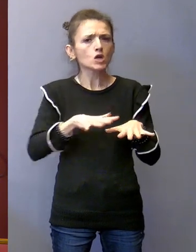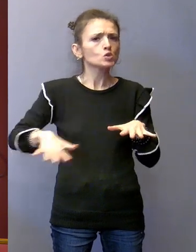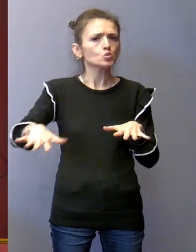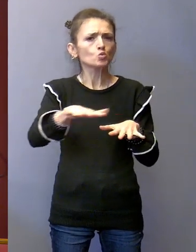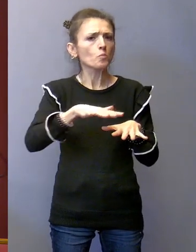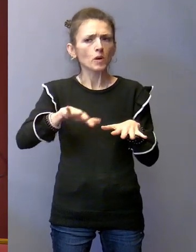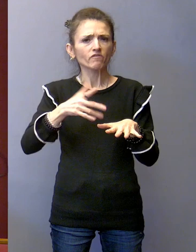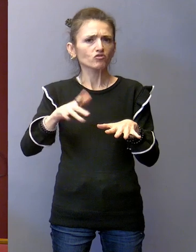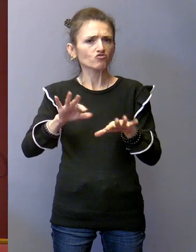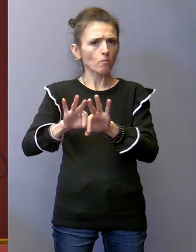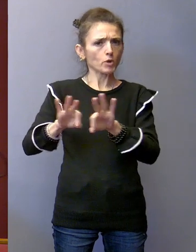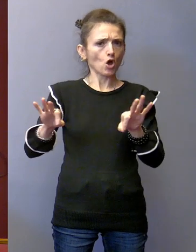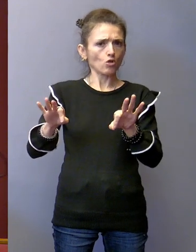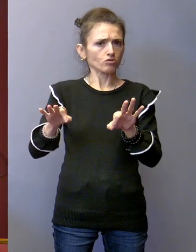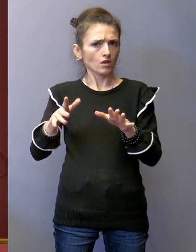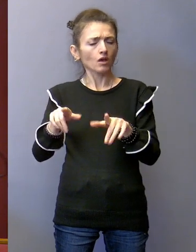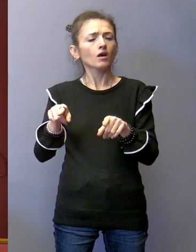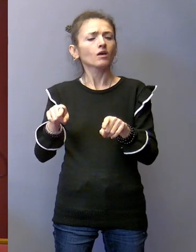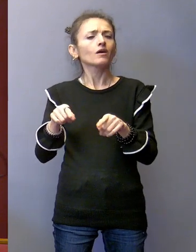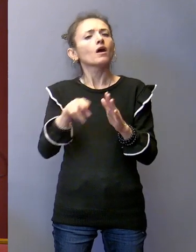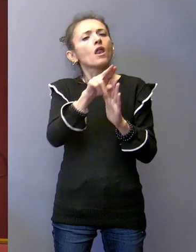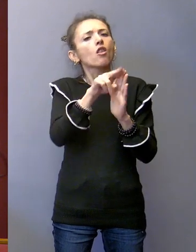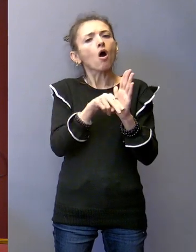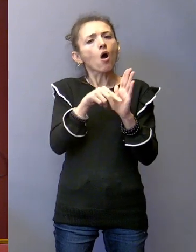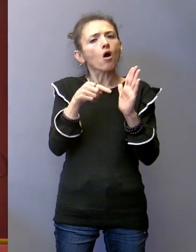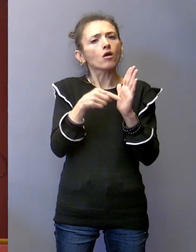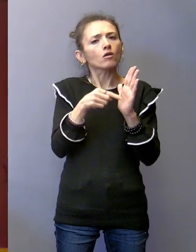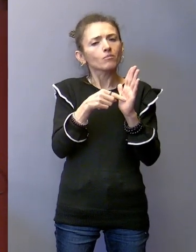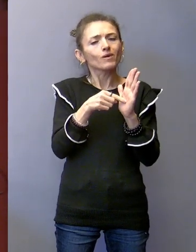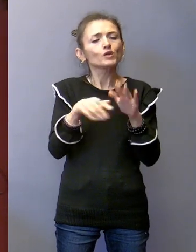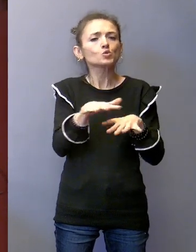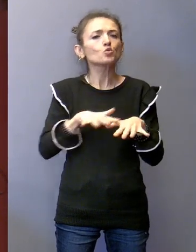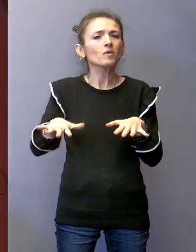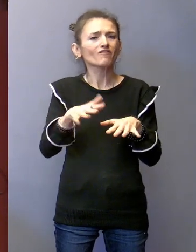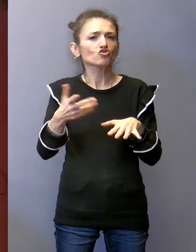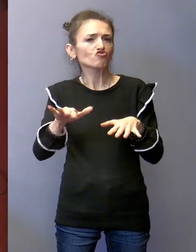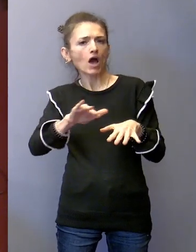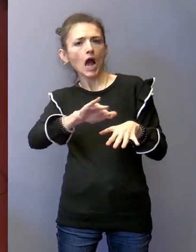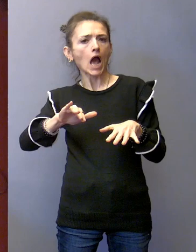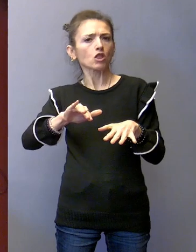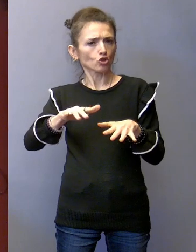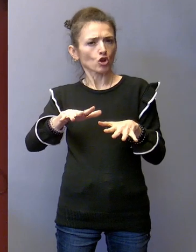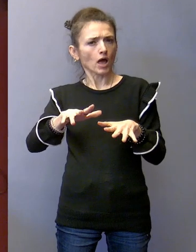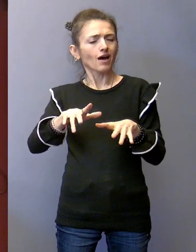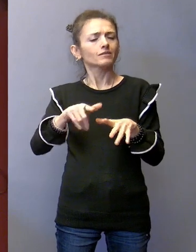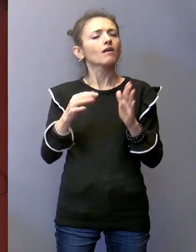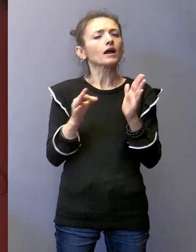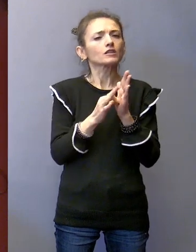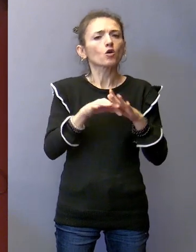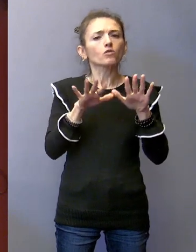accantonate e faccio presente che la norma di riferimento per le superfici già accantonate e l'articolo